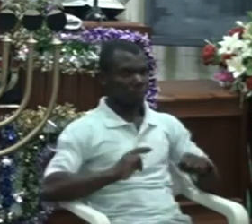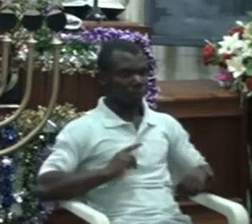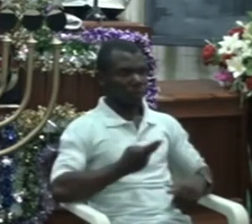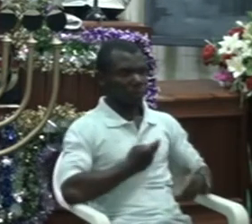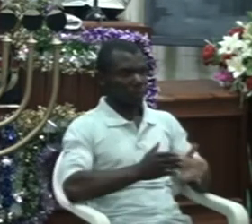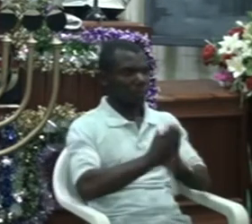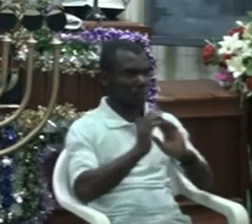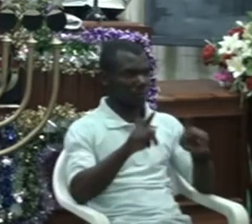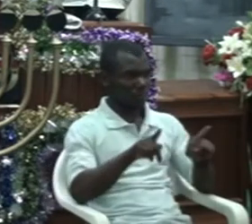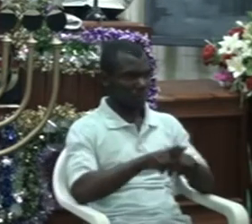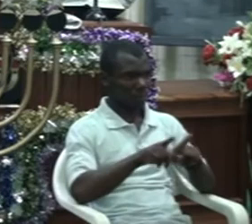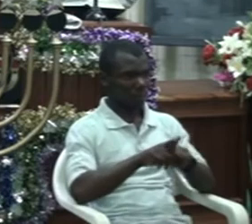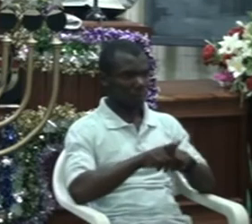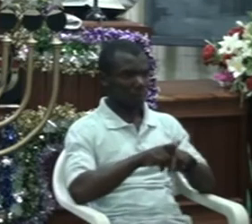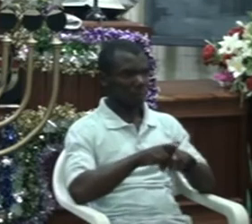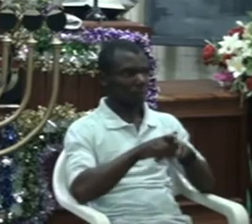poser. Allez-y, frère.